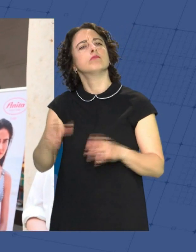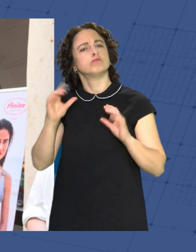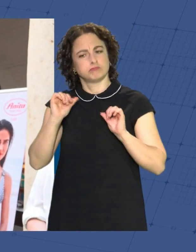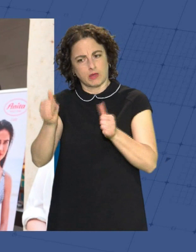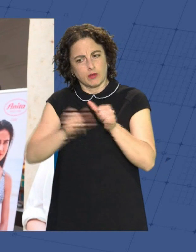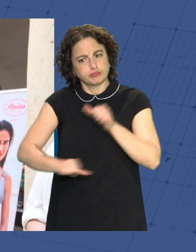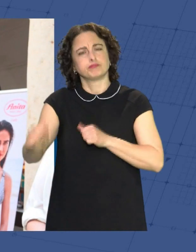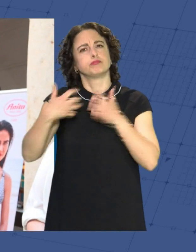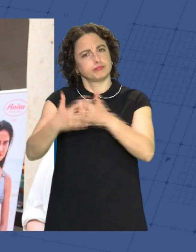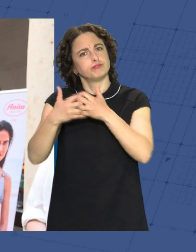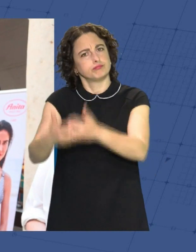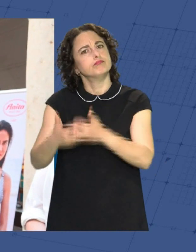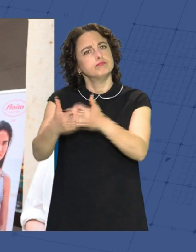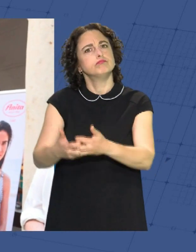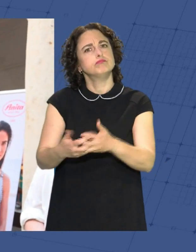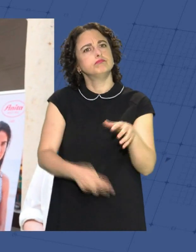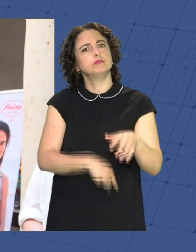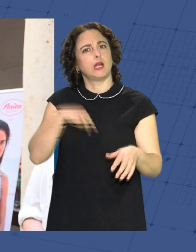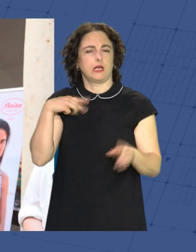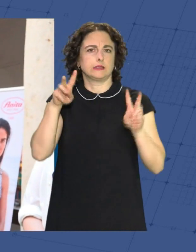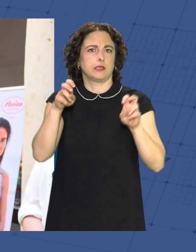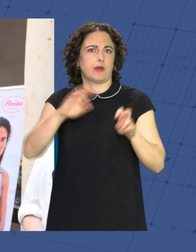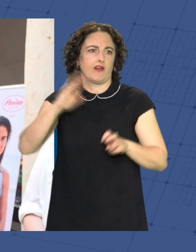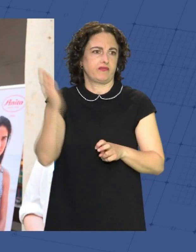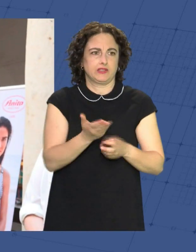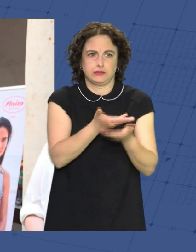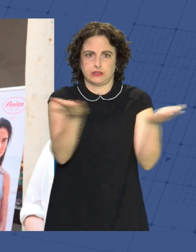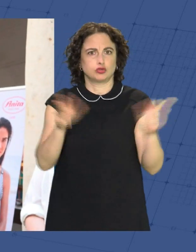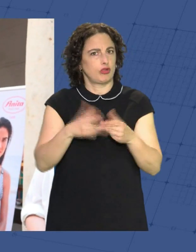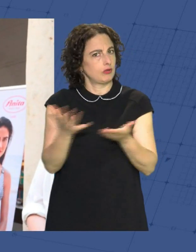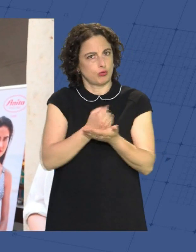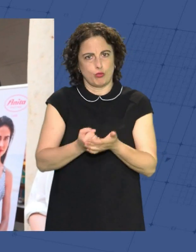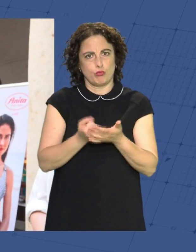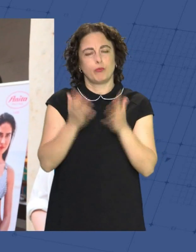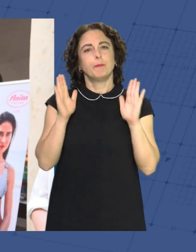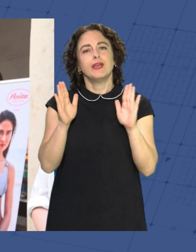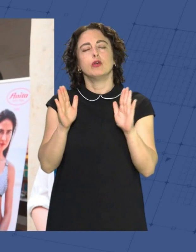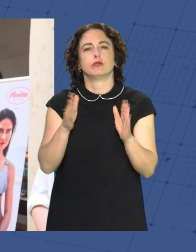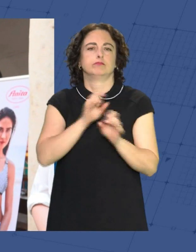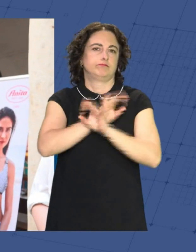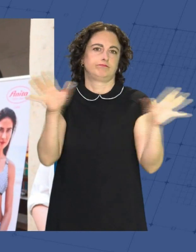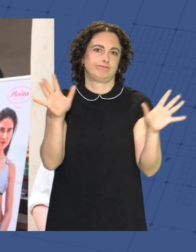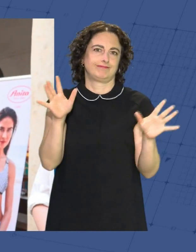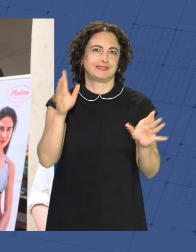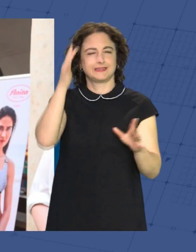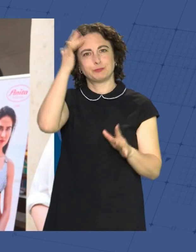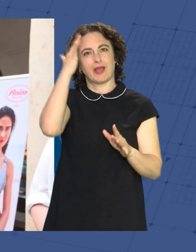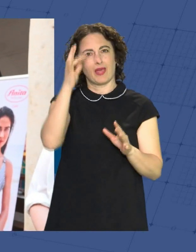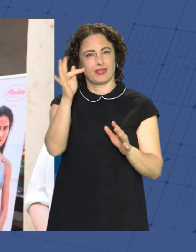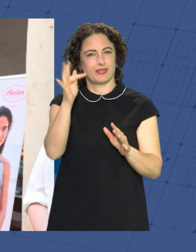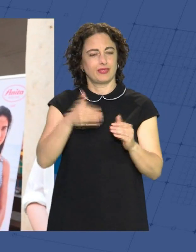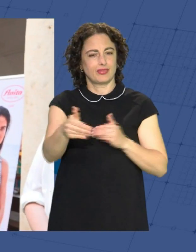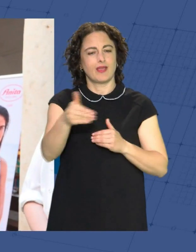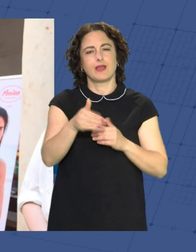peleen y en general es un tema que afecta a toda la sociedad. Pero sin duda la gran esperanza es la investigación